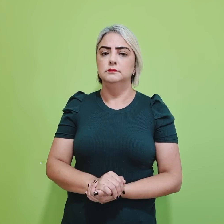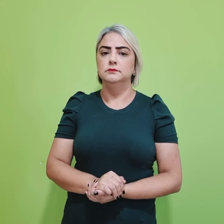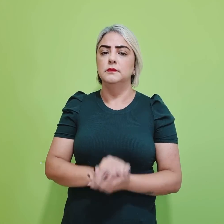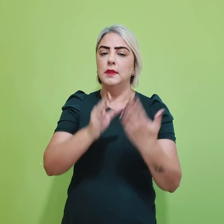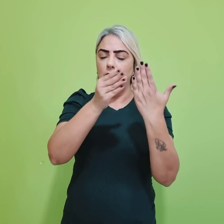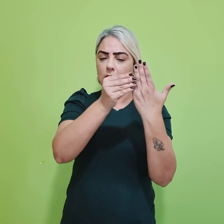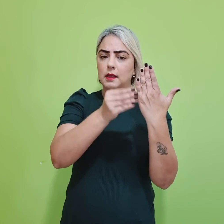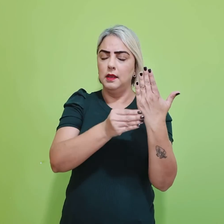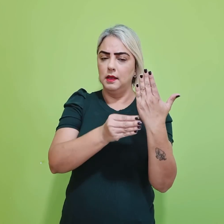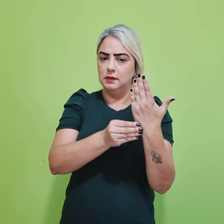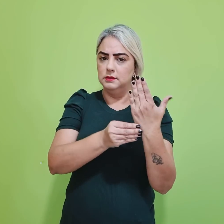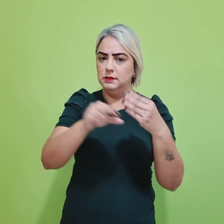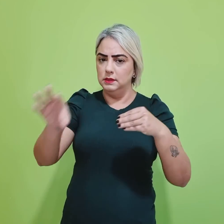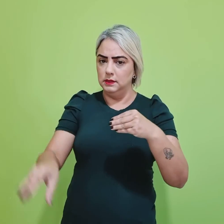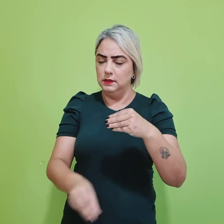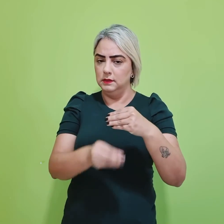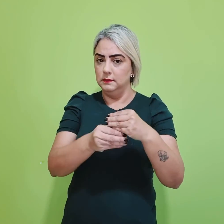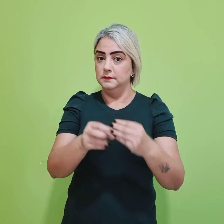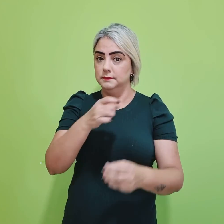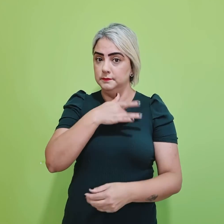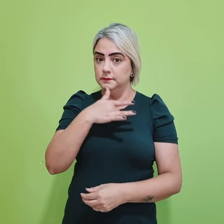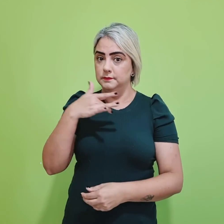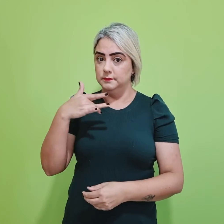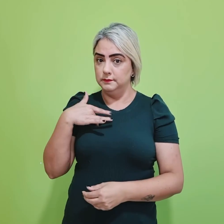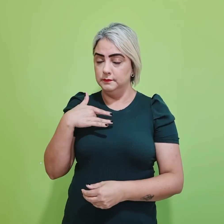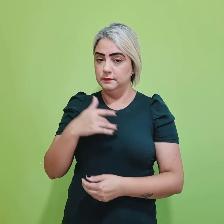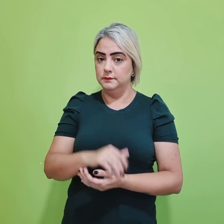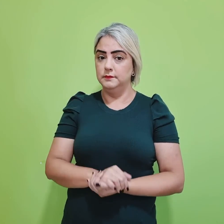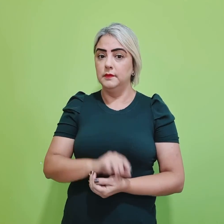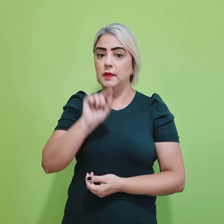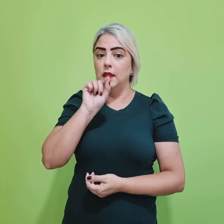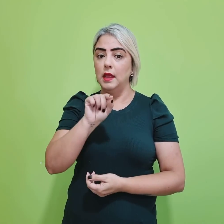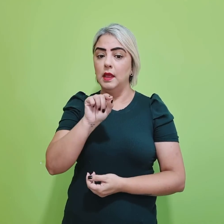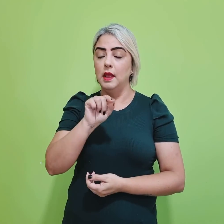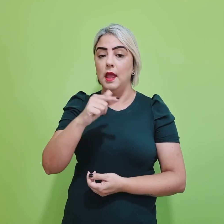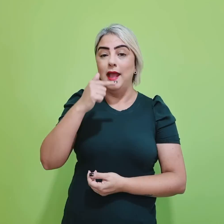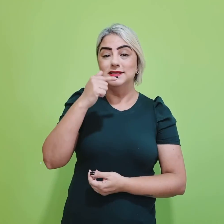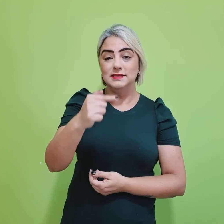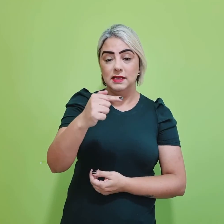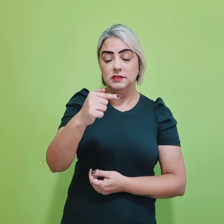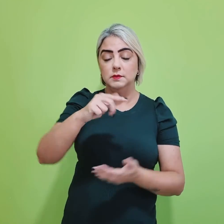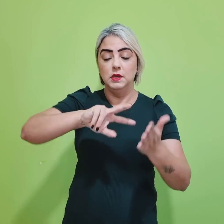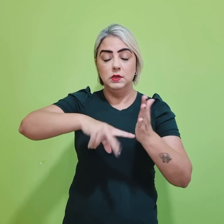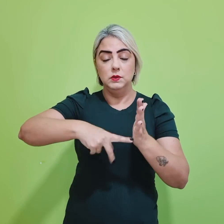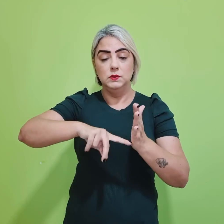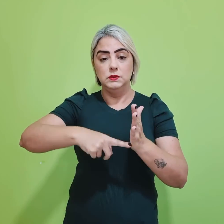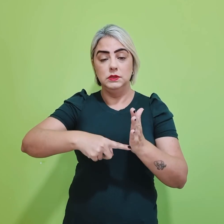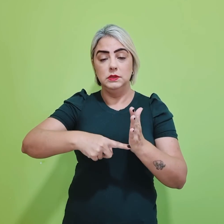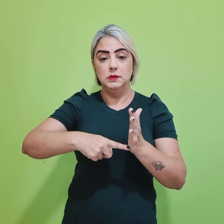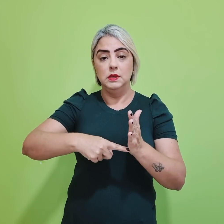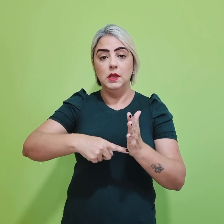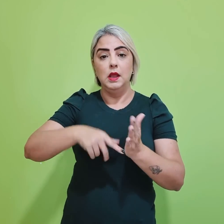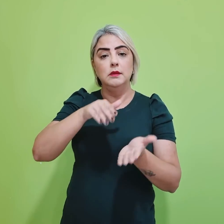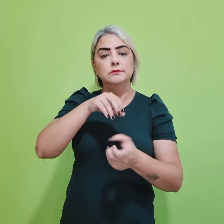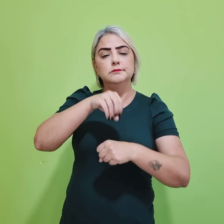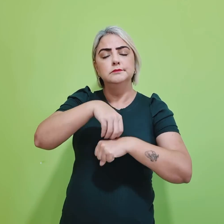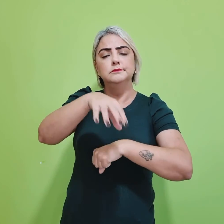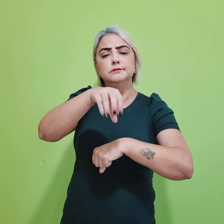A cartilha adicional de insalubridade é a 7ª que o Simpro-DF